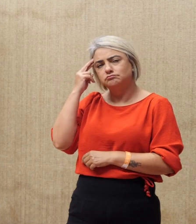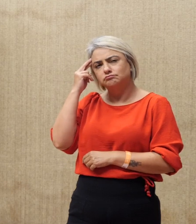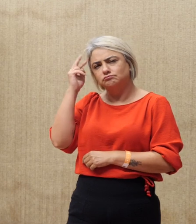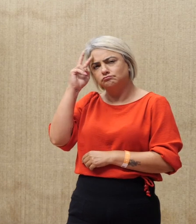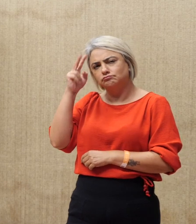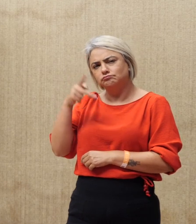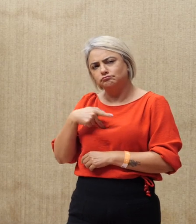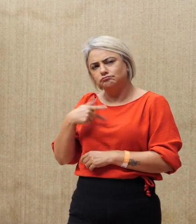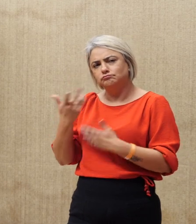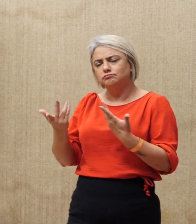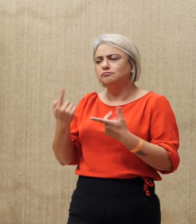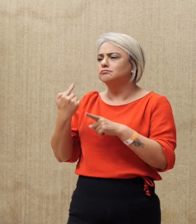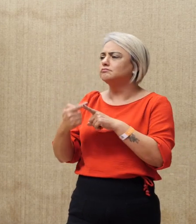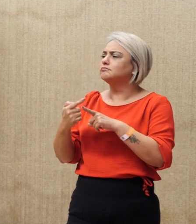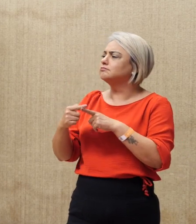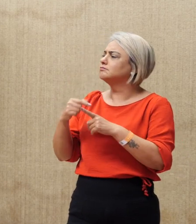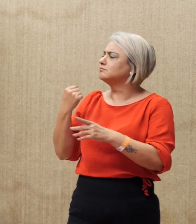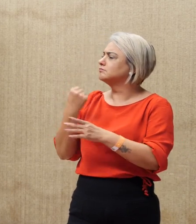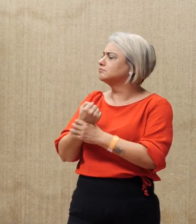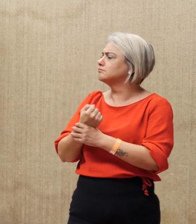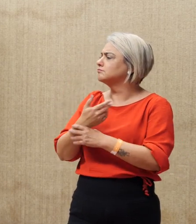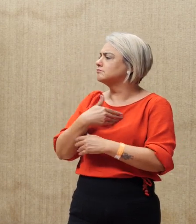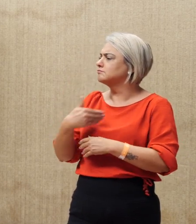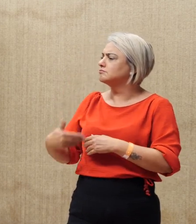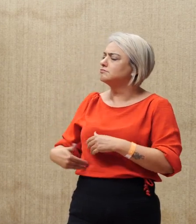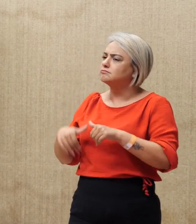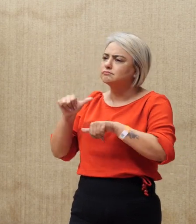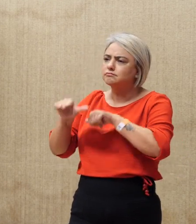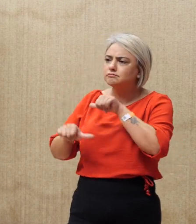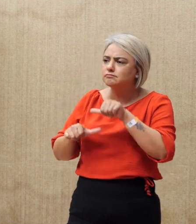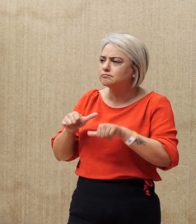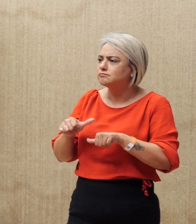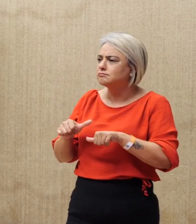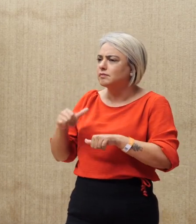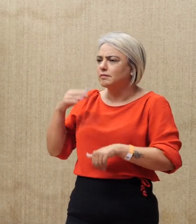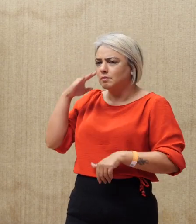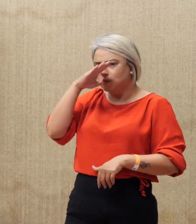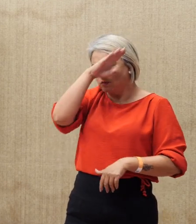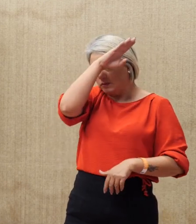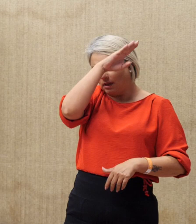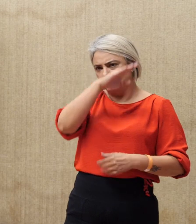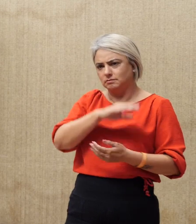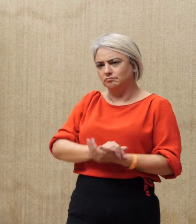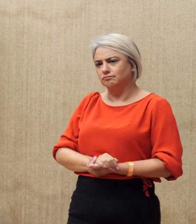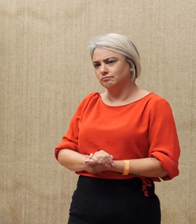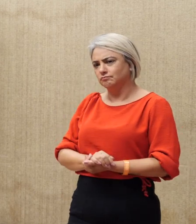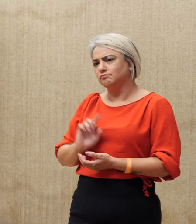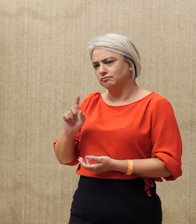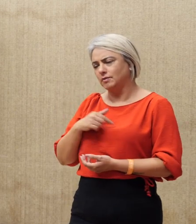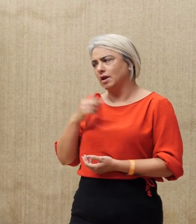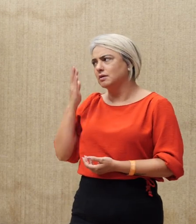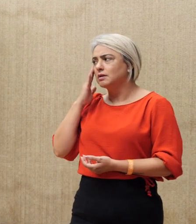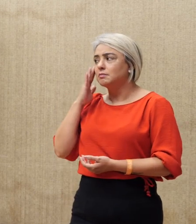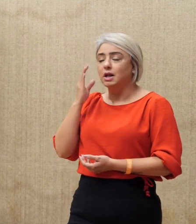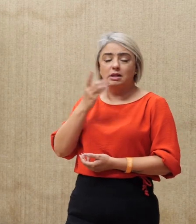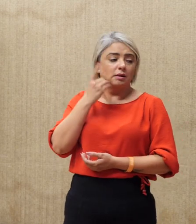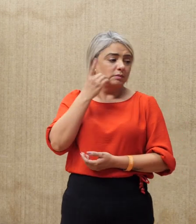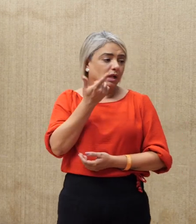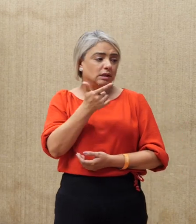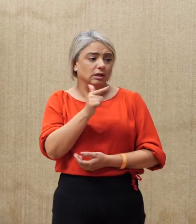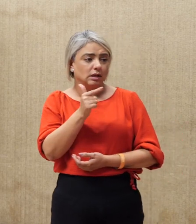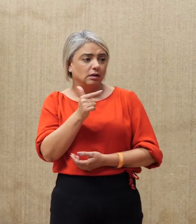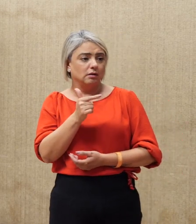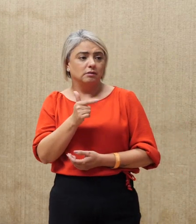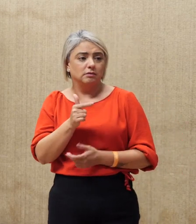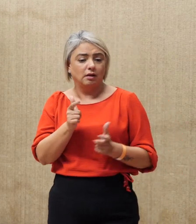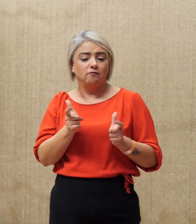autorreflexão do porquê a segurança pública se tornou tão bolsonarista. A gente sabe, deputada, que não existe vácuo